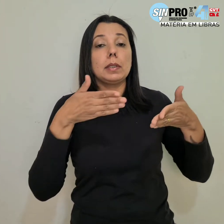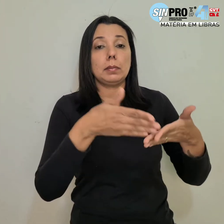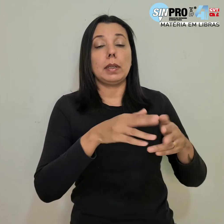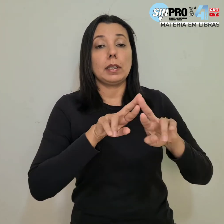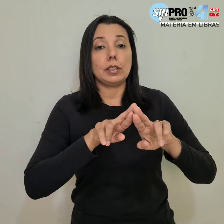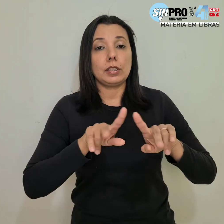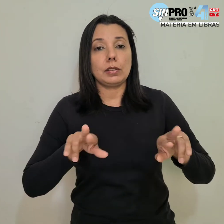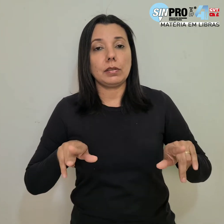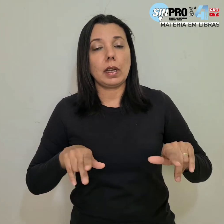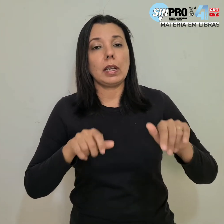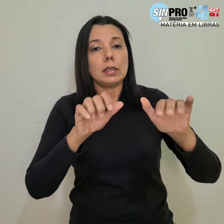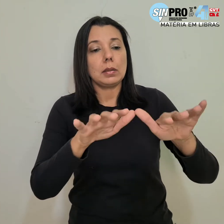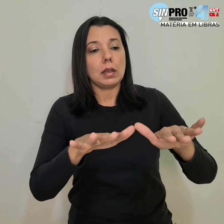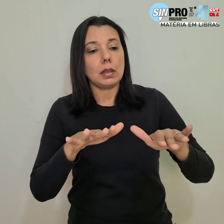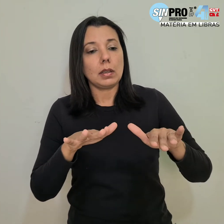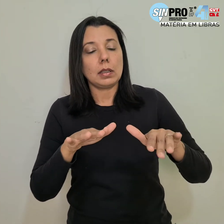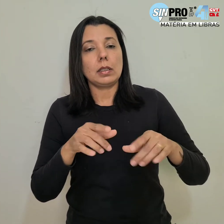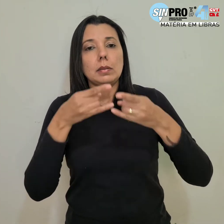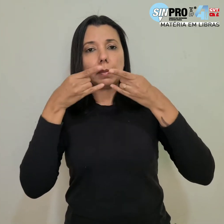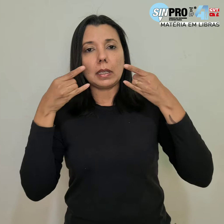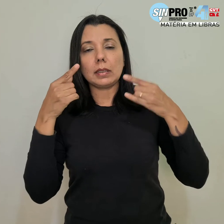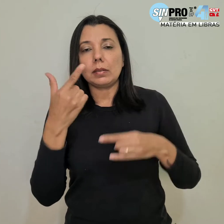participarem de diversas manifestações sem máscaras